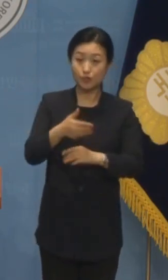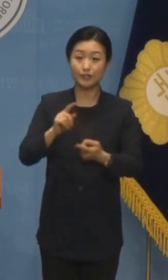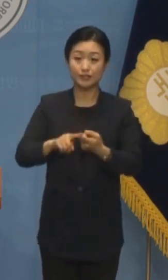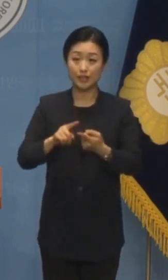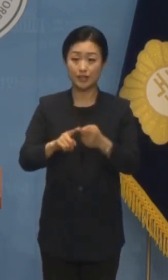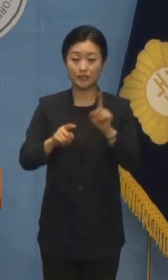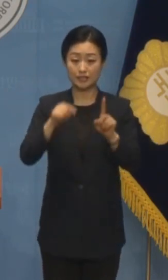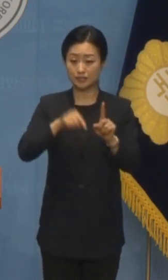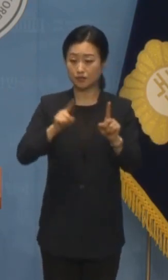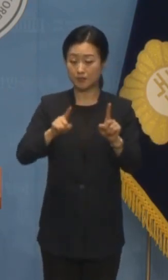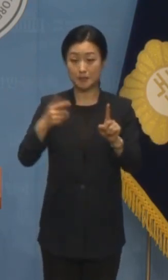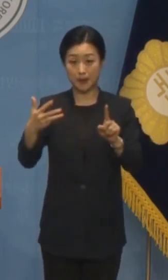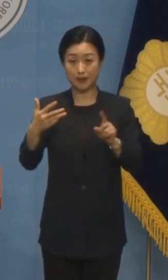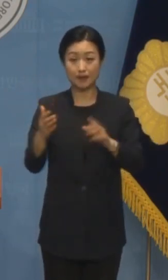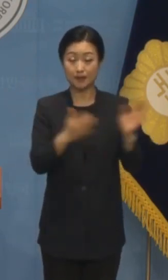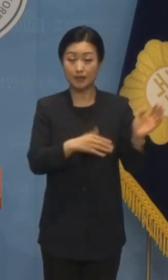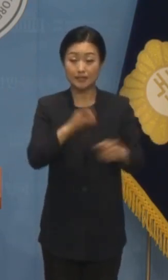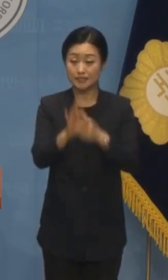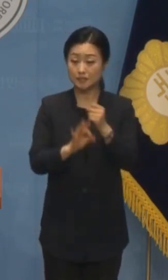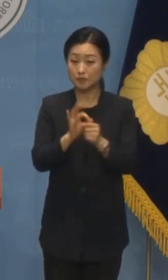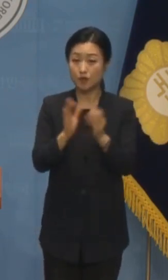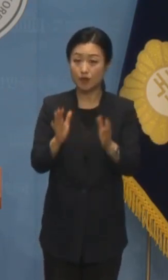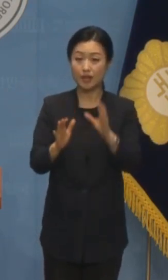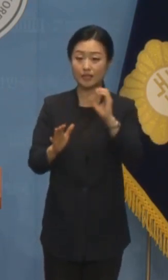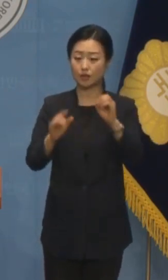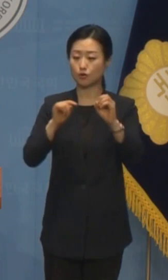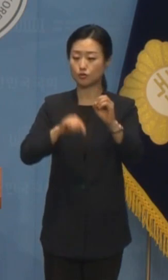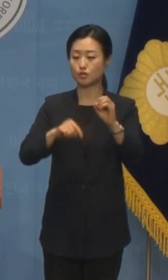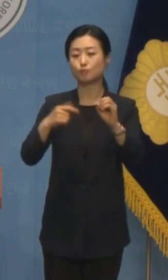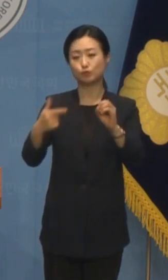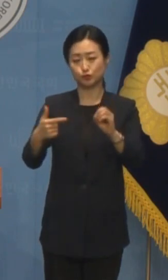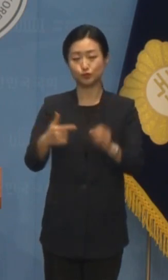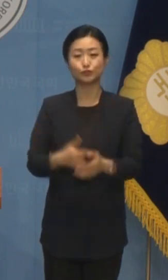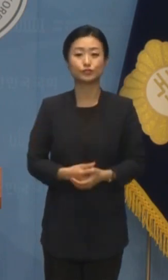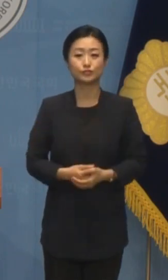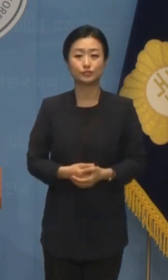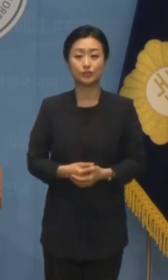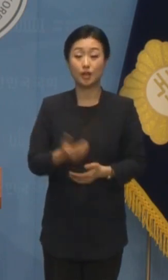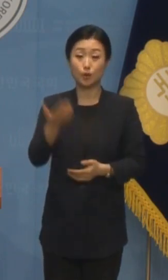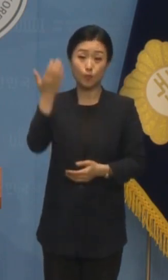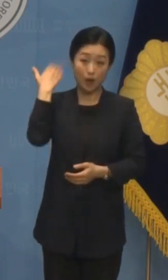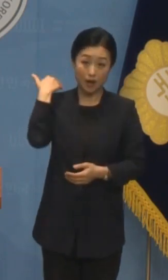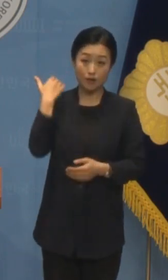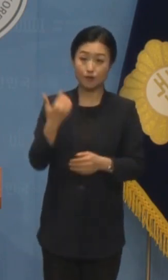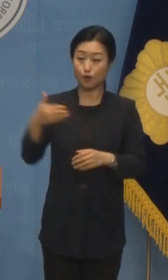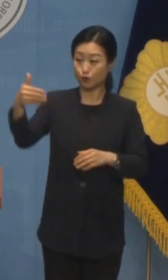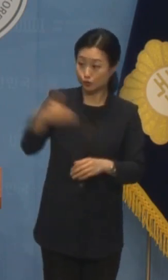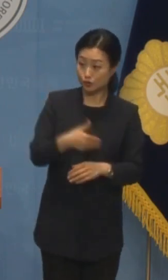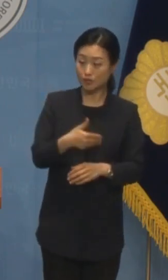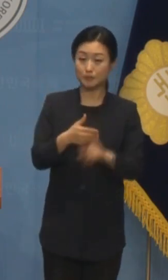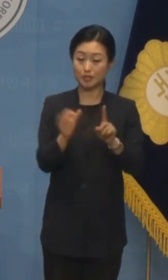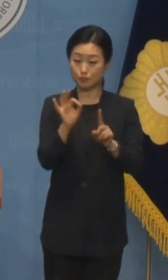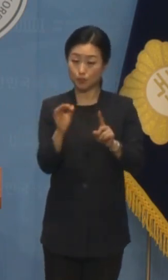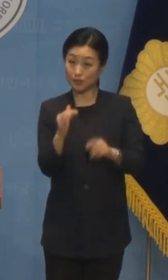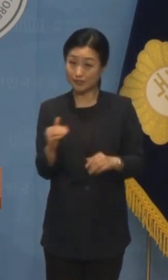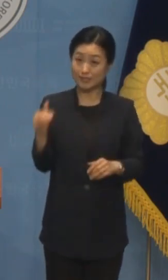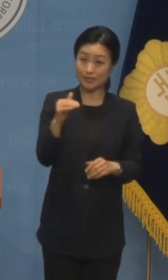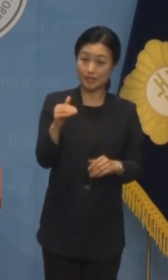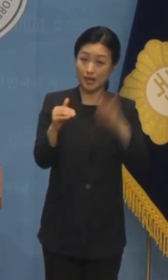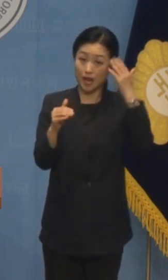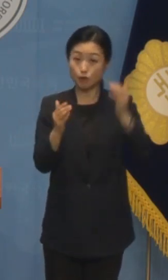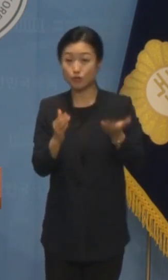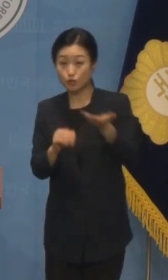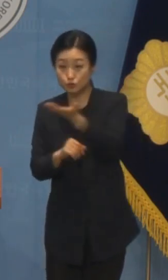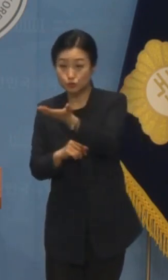탄력성이 1.8이었지만 최근 10년 동안은 0.6이 되었습니다. 과거 세계 수입량이 1% 증가하면 한국의